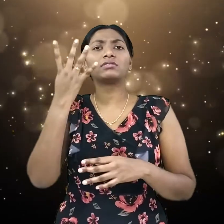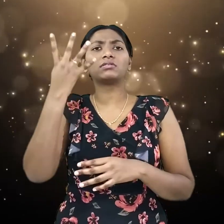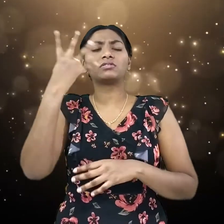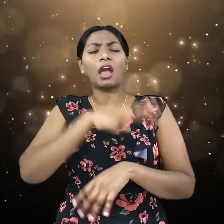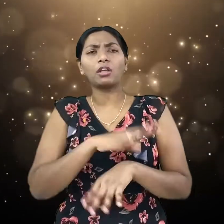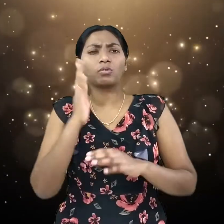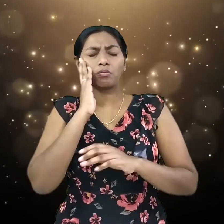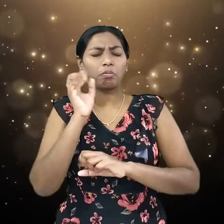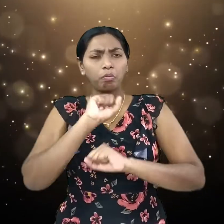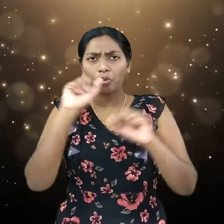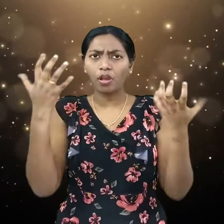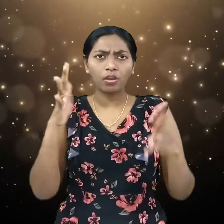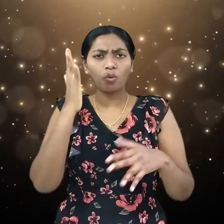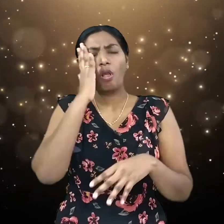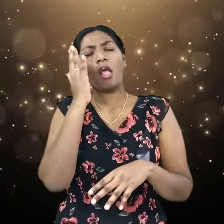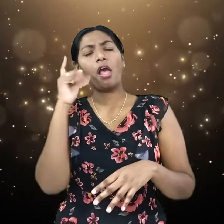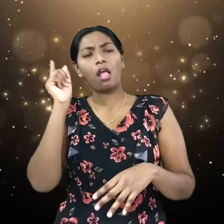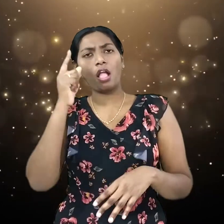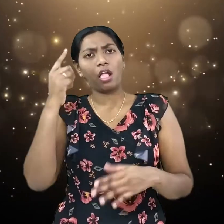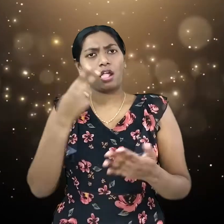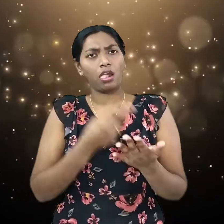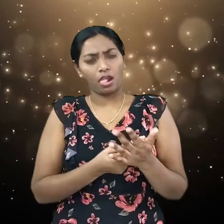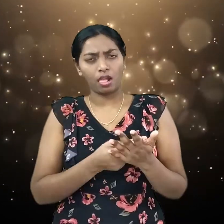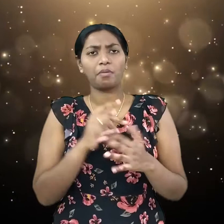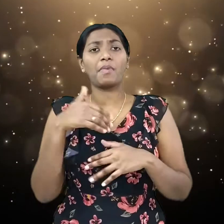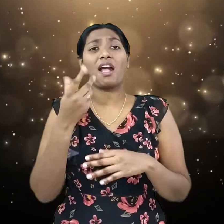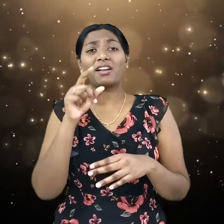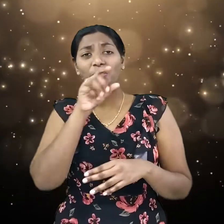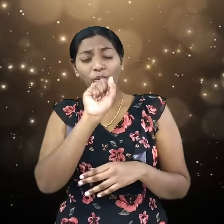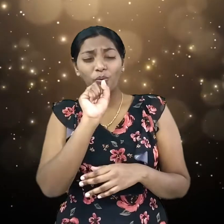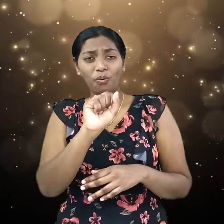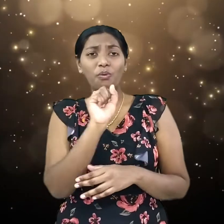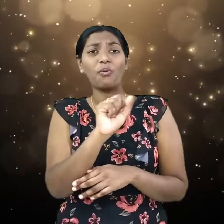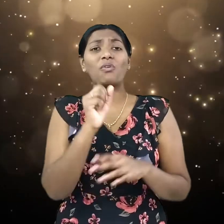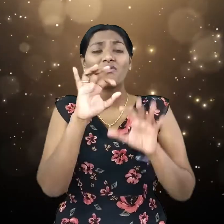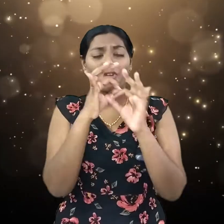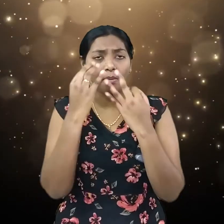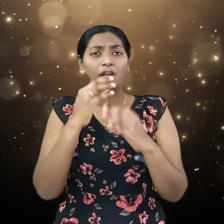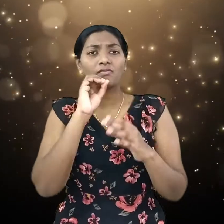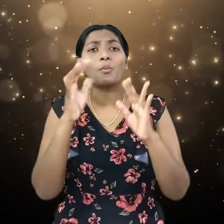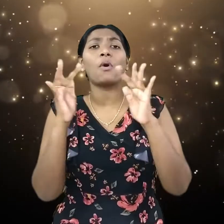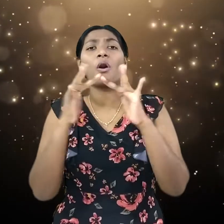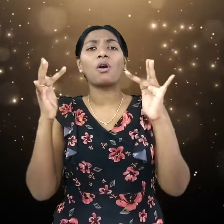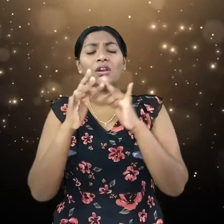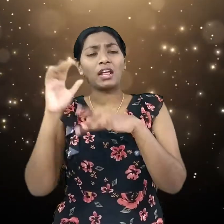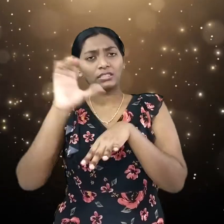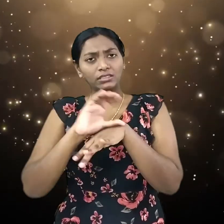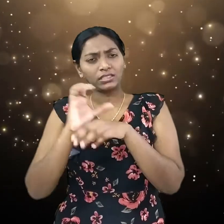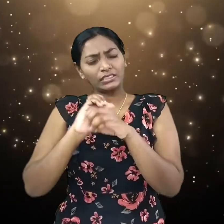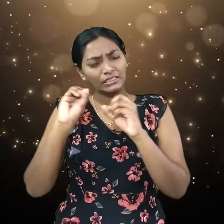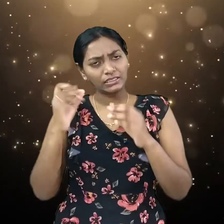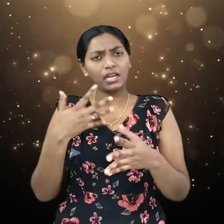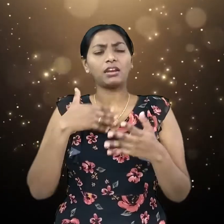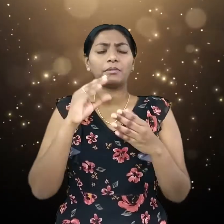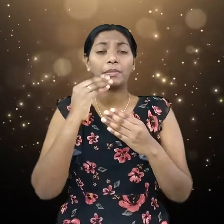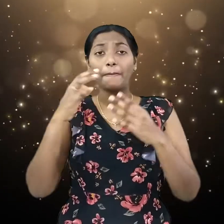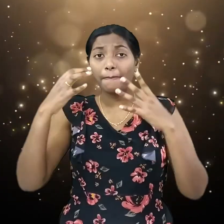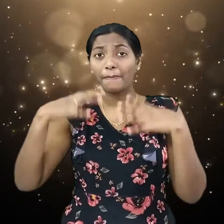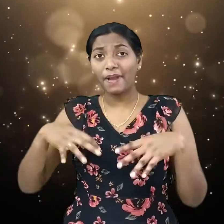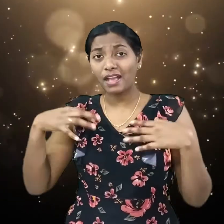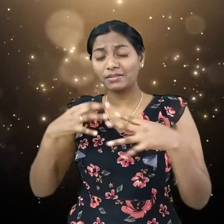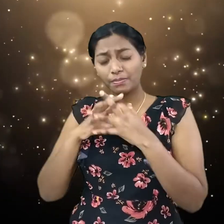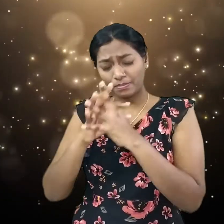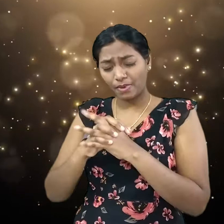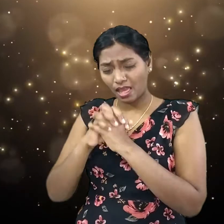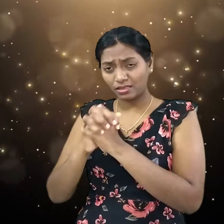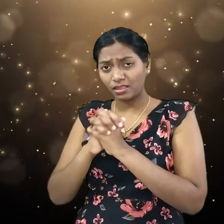बारे में बताया, फिर उन्होंने ऑनलाइन मीटिंग अटेंड की। उसके बाद जब पास्टर सबके लिए प्रार्थना कर रहे थे, पास्टर की